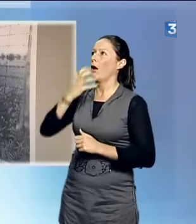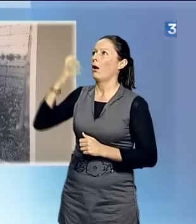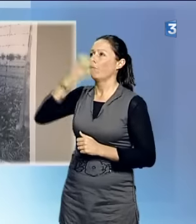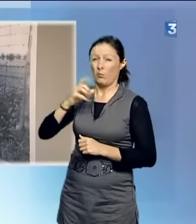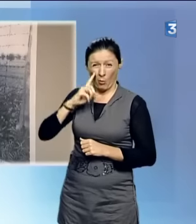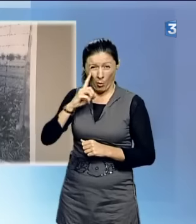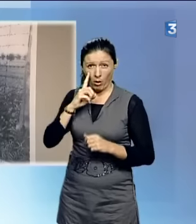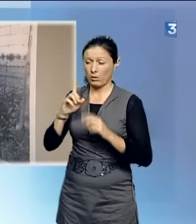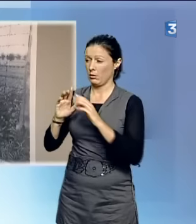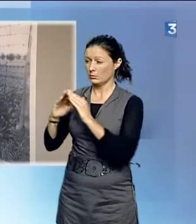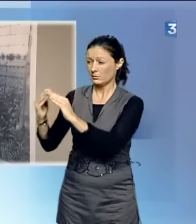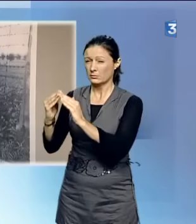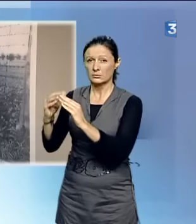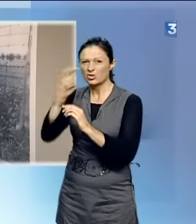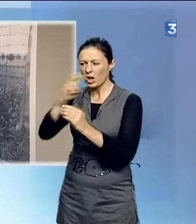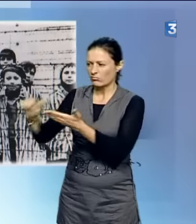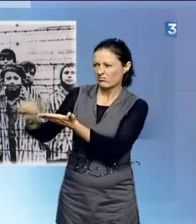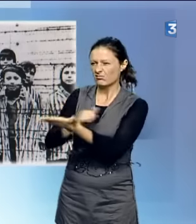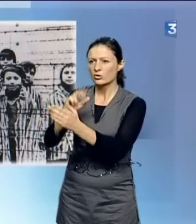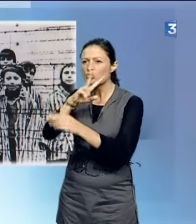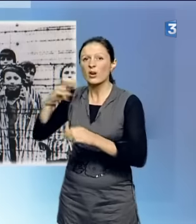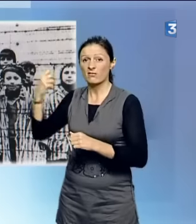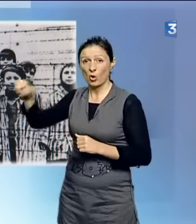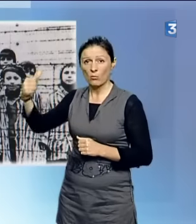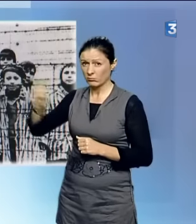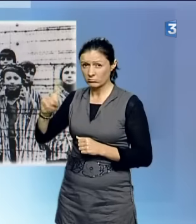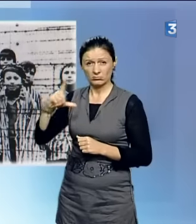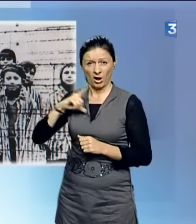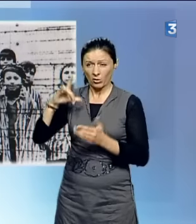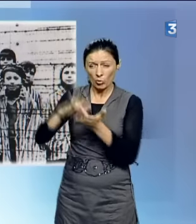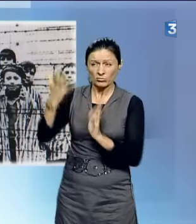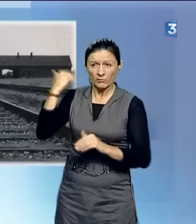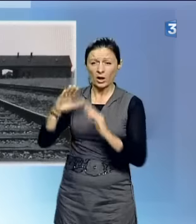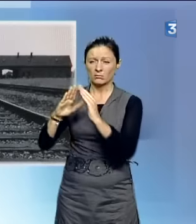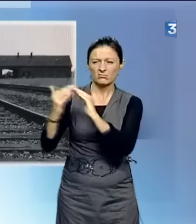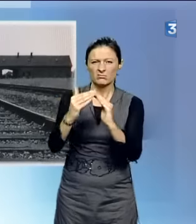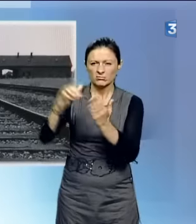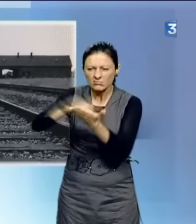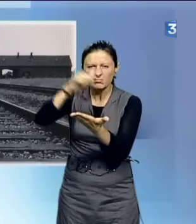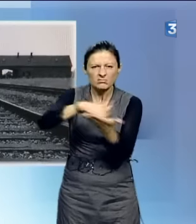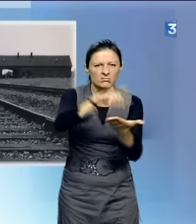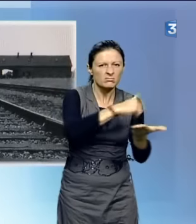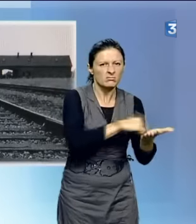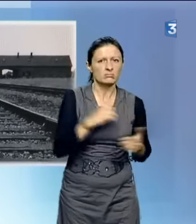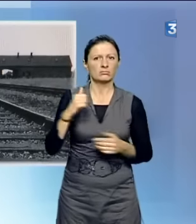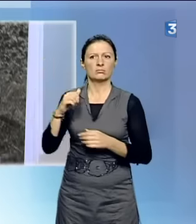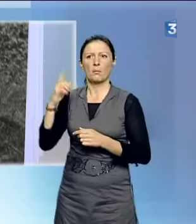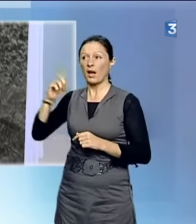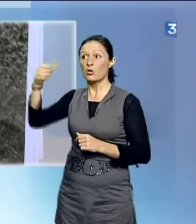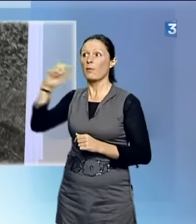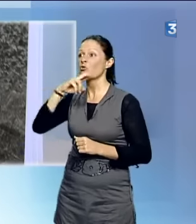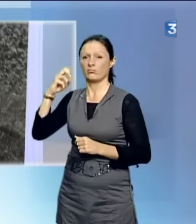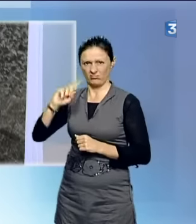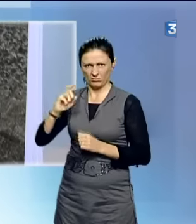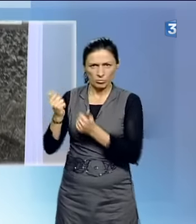que contre les juifs, que des massacres, il y en a eu partout ailleurs, et qu'ils prennent conscience de l'horreur de ce